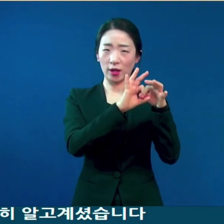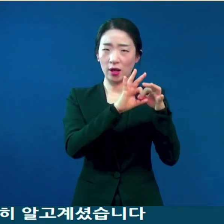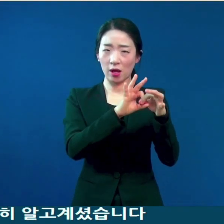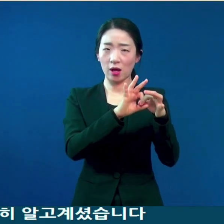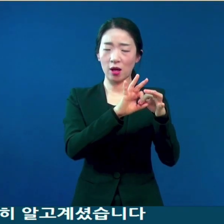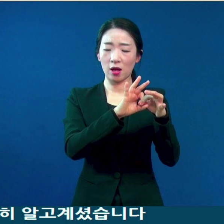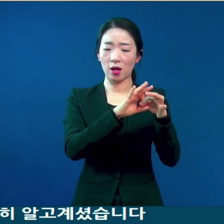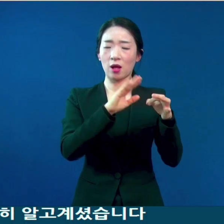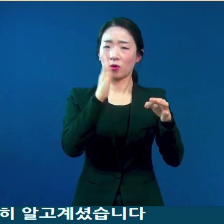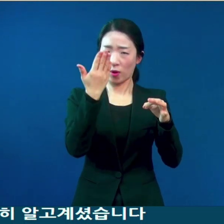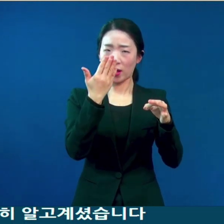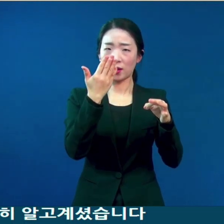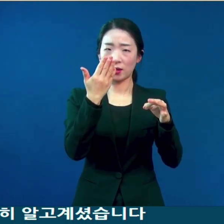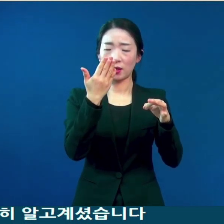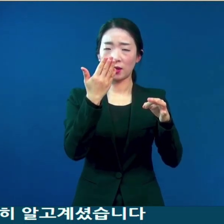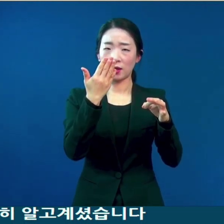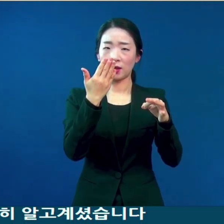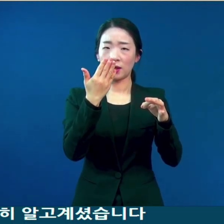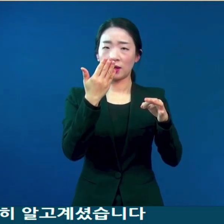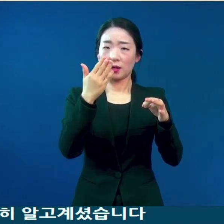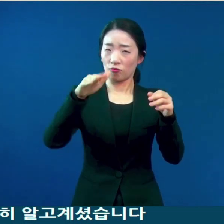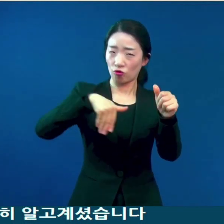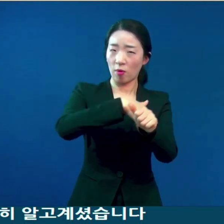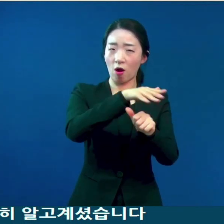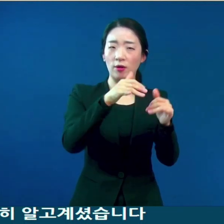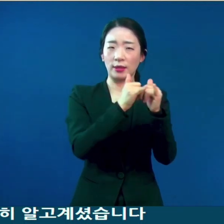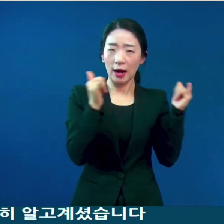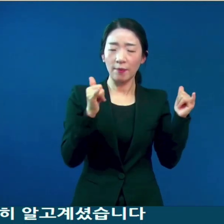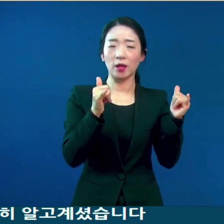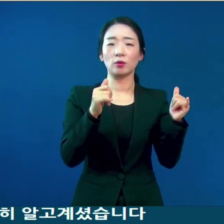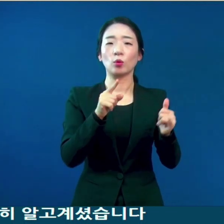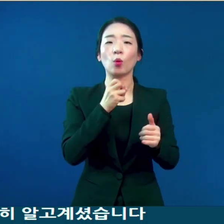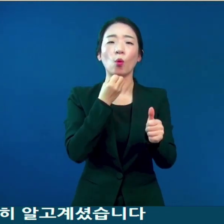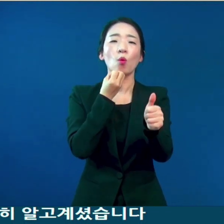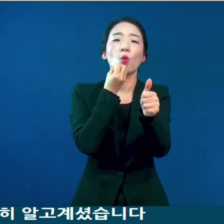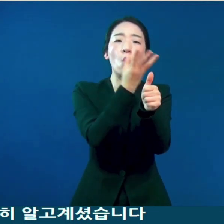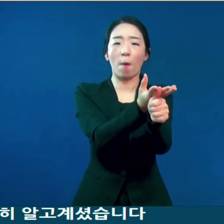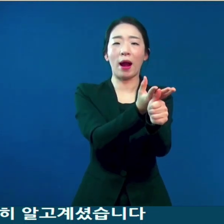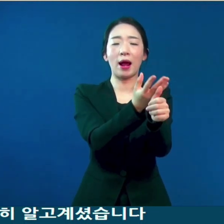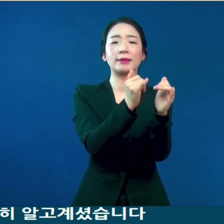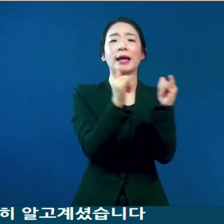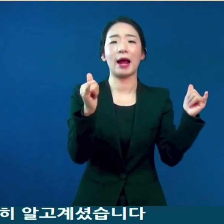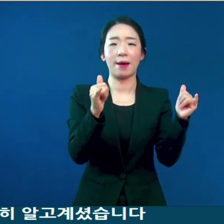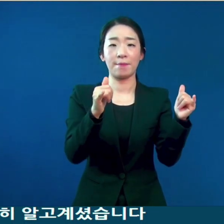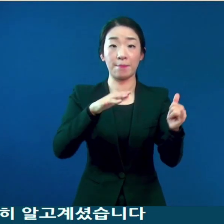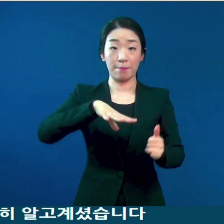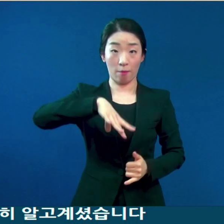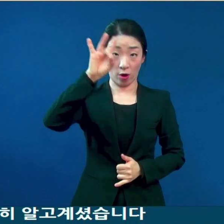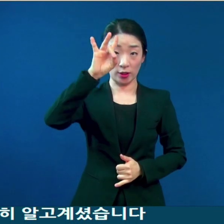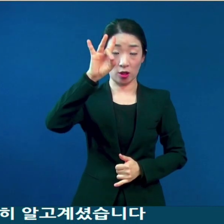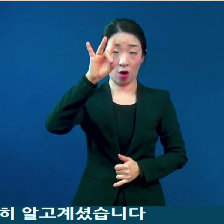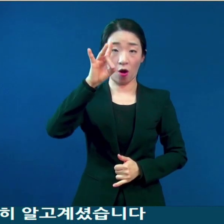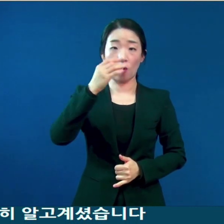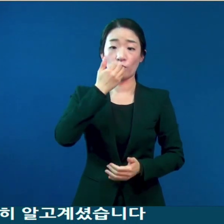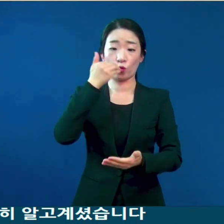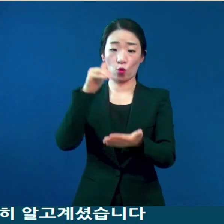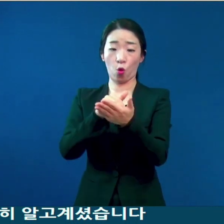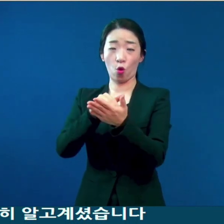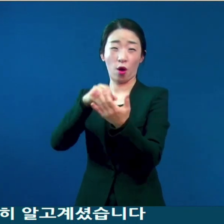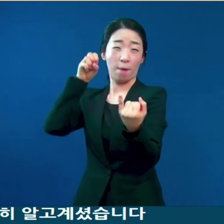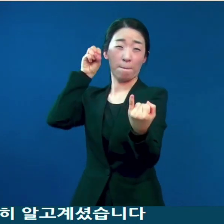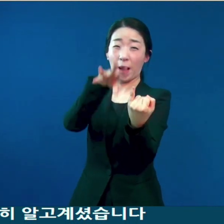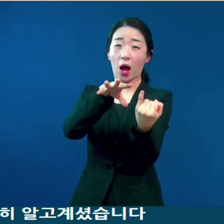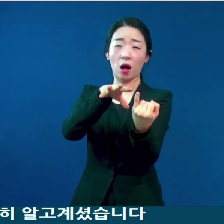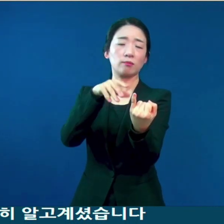이 사건을 죽일 일로 고발하는 사람들은 먼저 돌을 던질 수 없습니다.